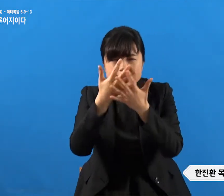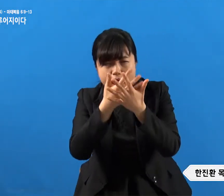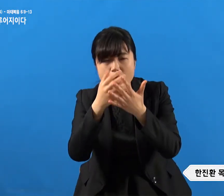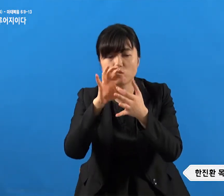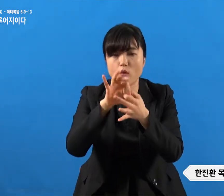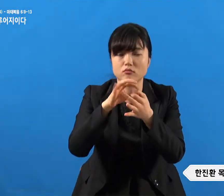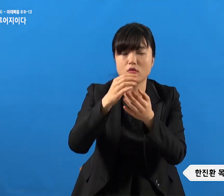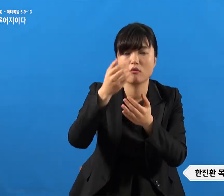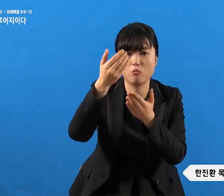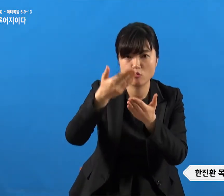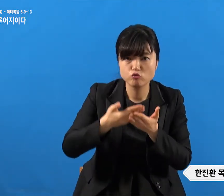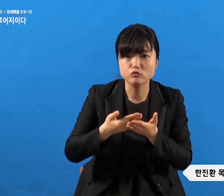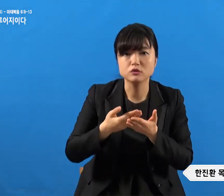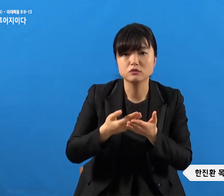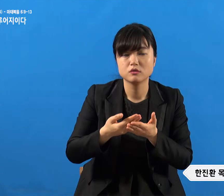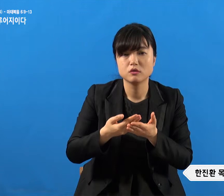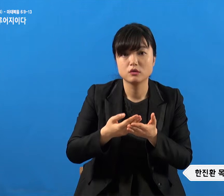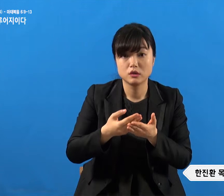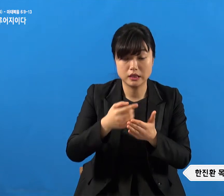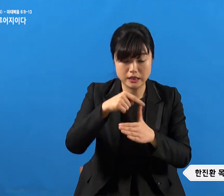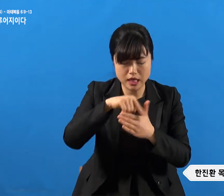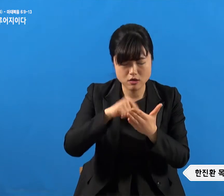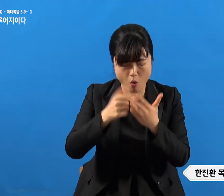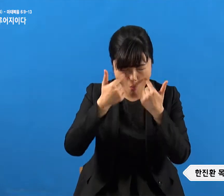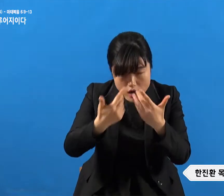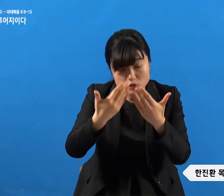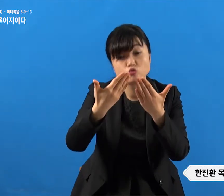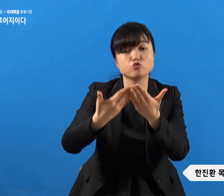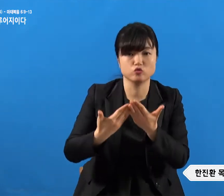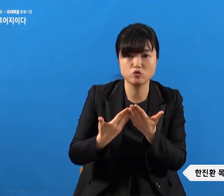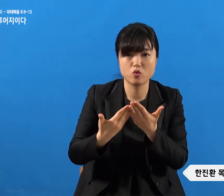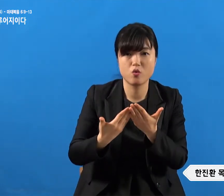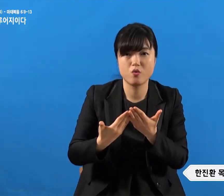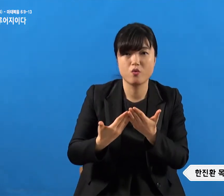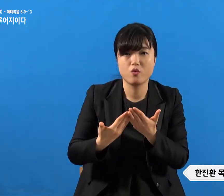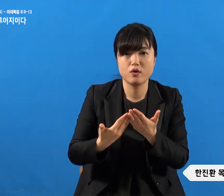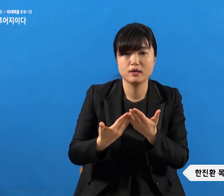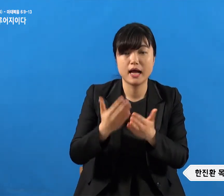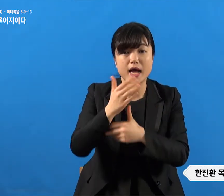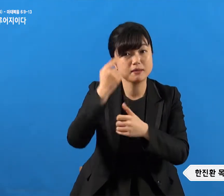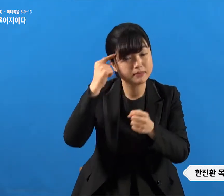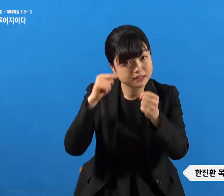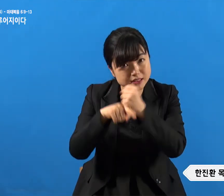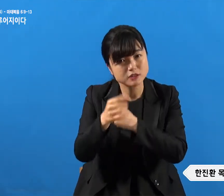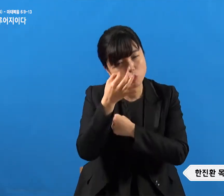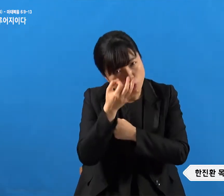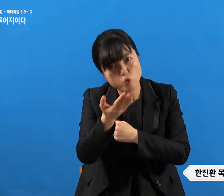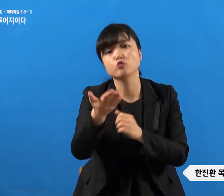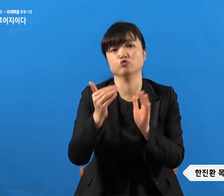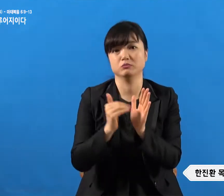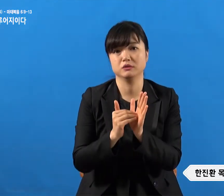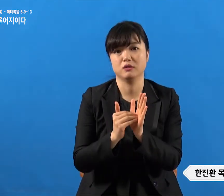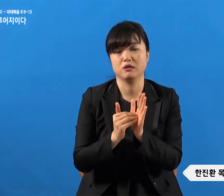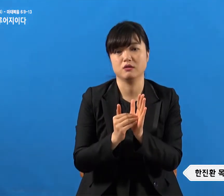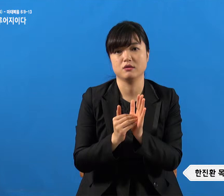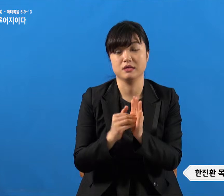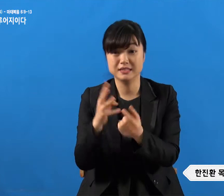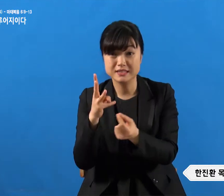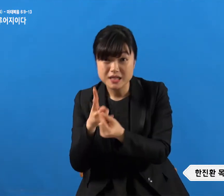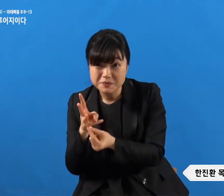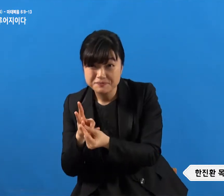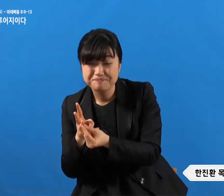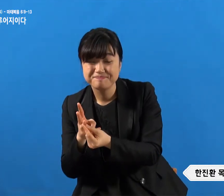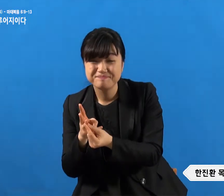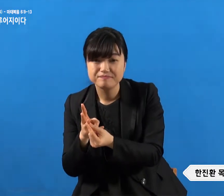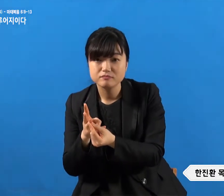있습니다. 그래서 우리 내적인 확신을 주시고 그걸 통해서 하나님이 당신의 뜻을 보여주십니다. 세